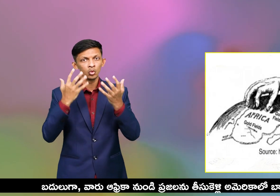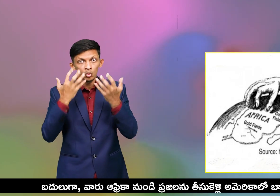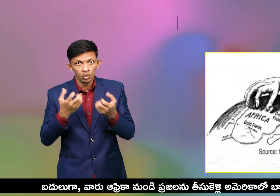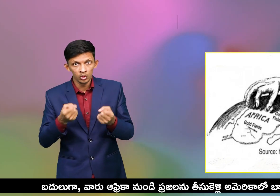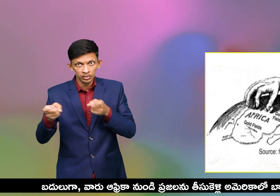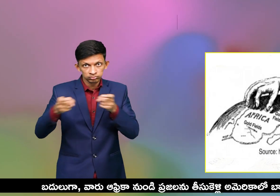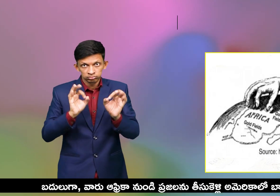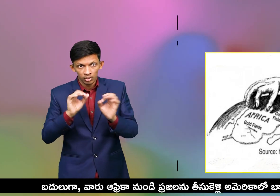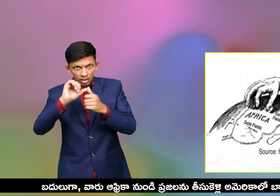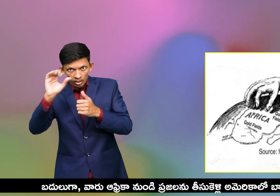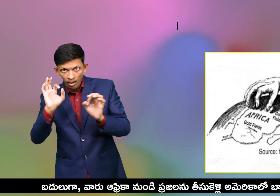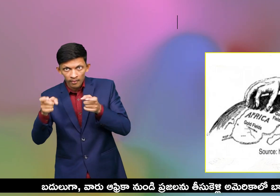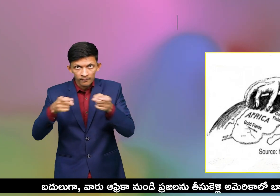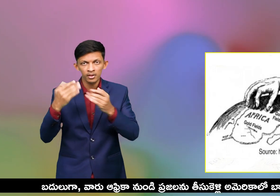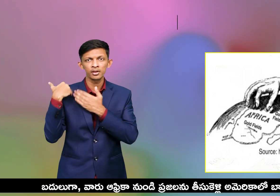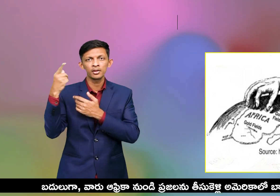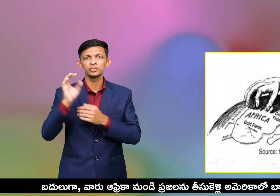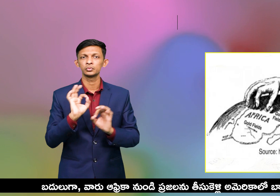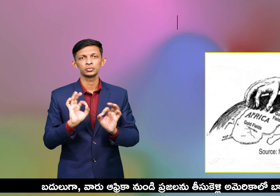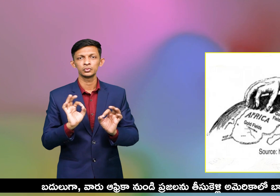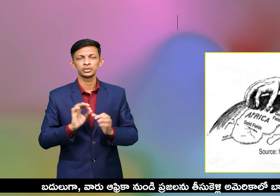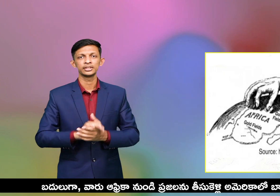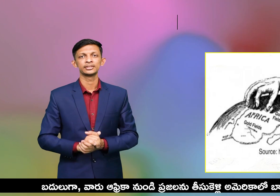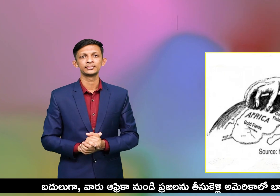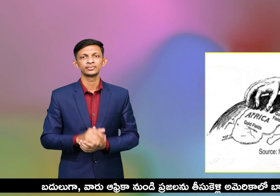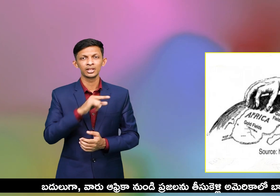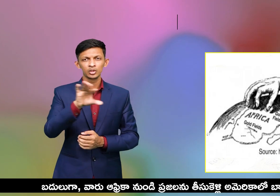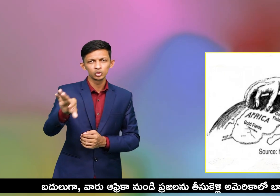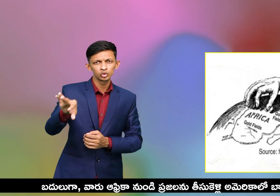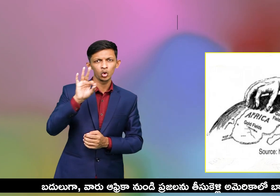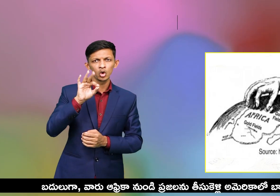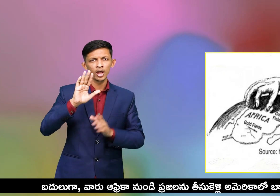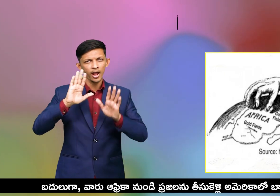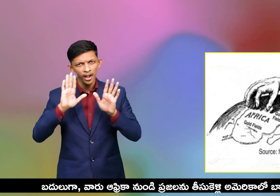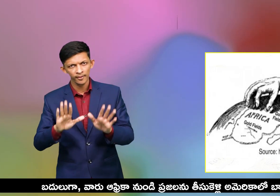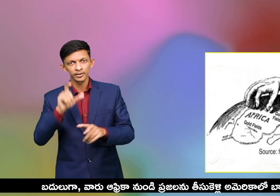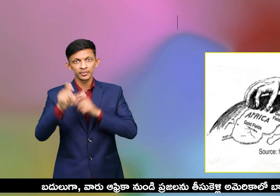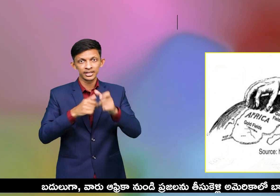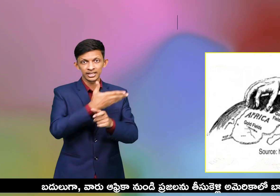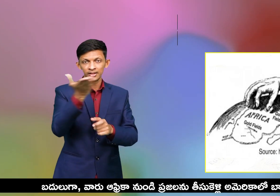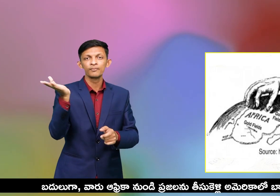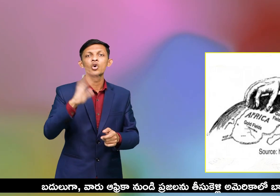బదులుగా వారు ఆఫ్రికా నుండి ప్రజలను తీసుకువెళ్లి అమెరికాలో బానిసలుగా విక్రయించారు.